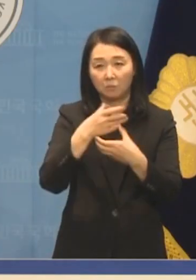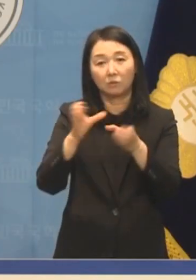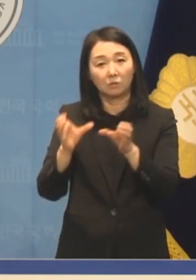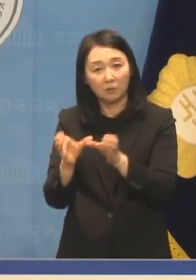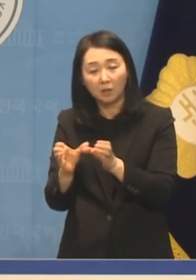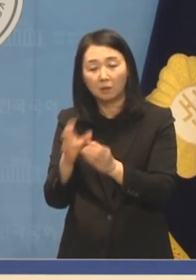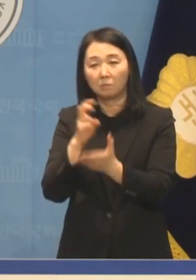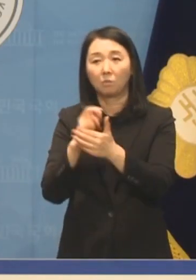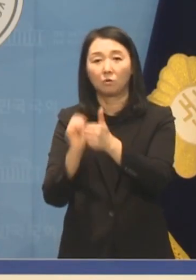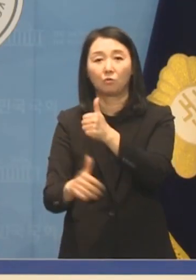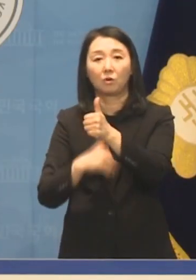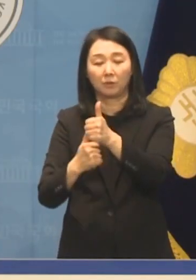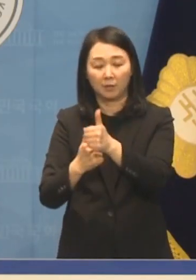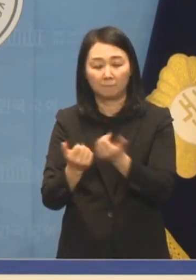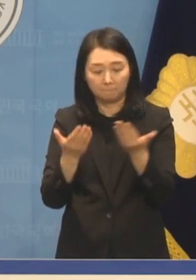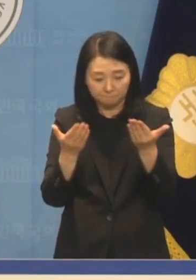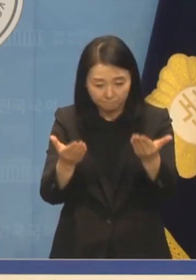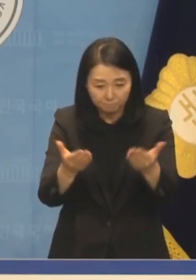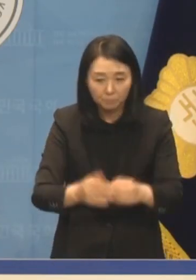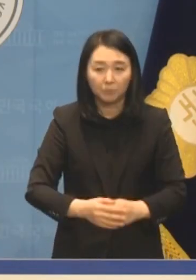더불어민주당 법률위원회 일동.